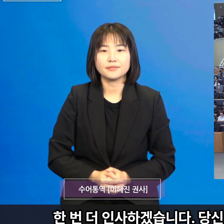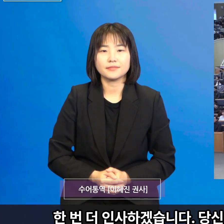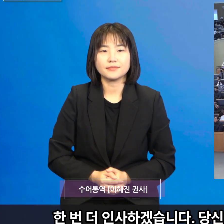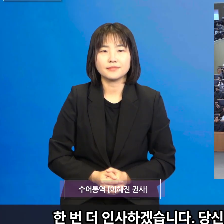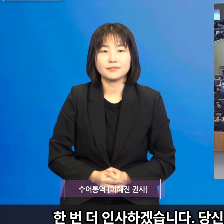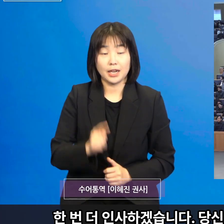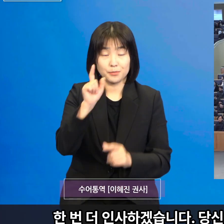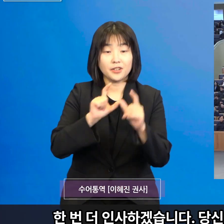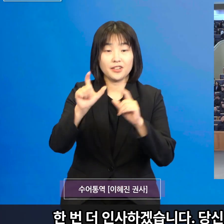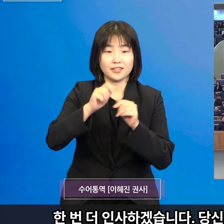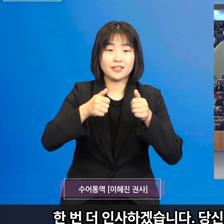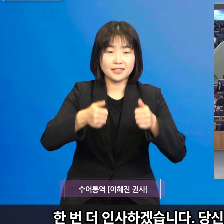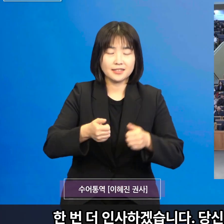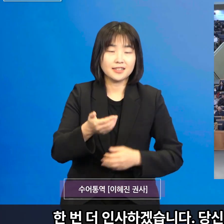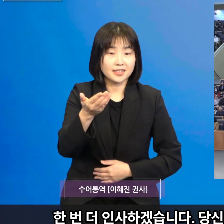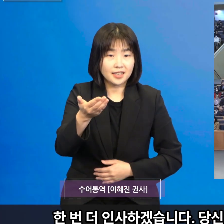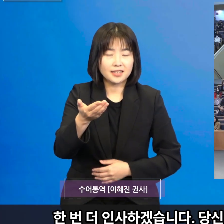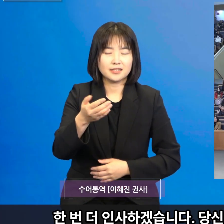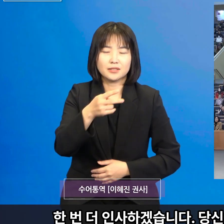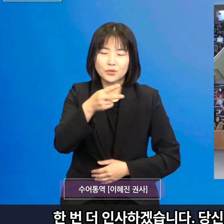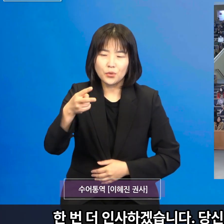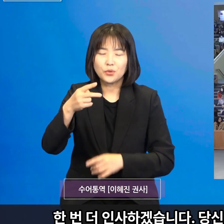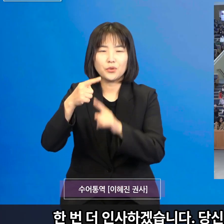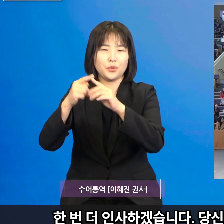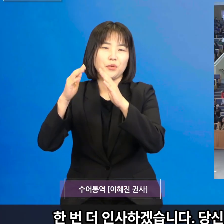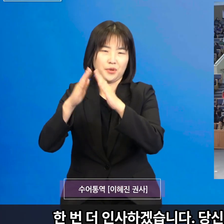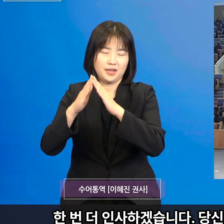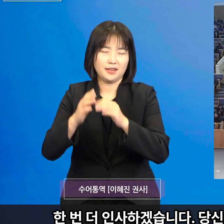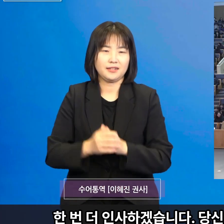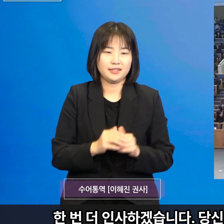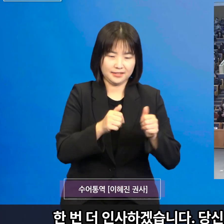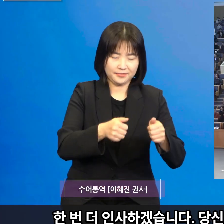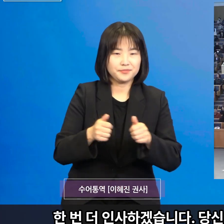한 번 더 인사하겠습니다. 당신이 교회입니다. 인사하겠습니다.